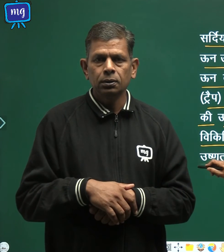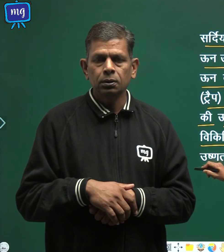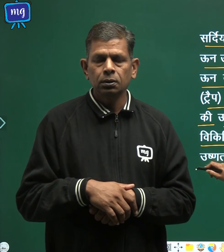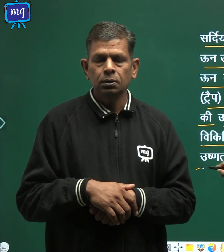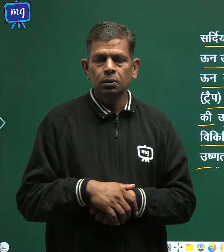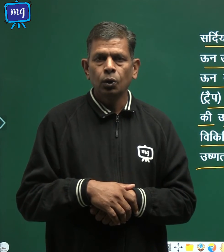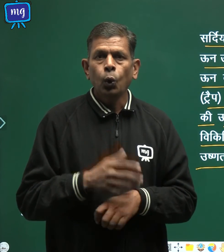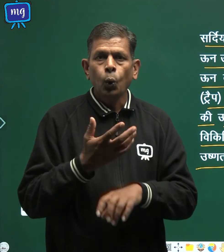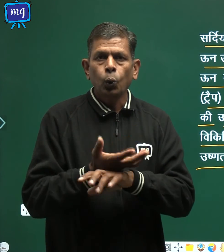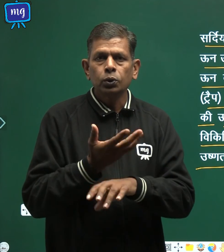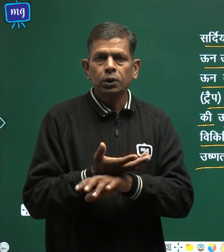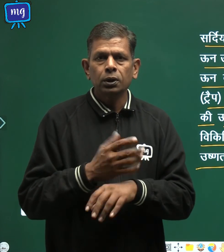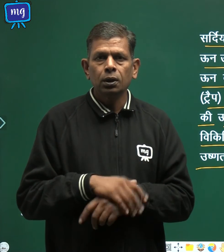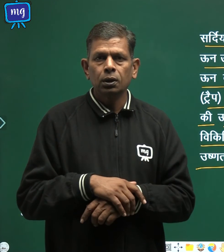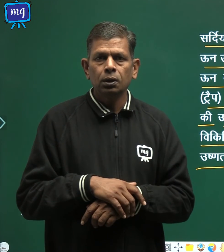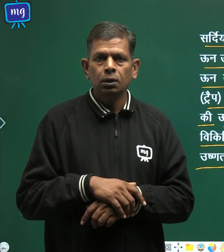उष्णता का